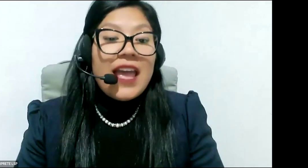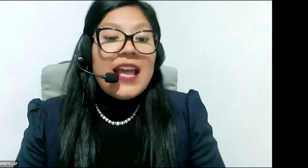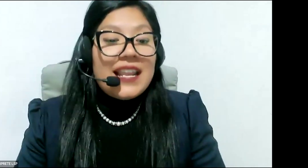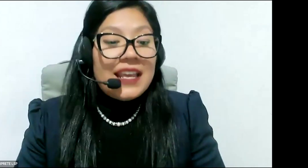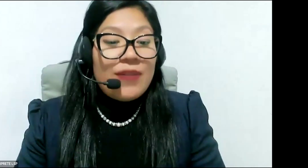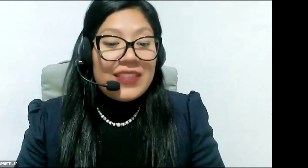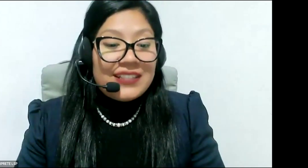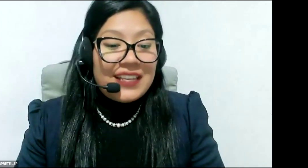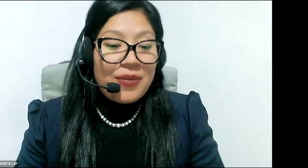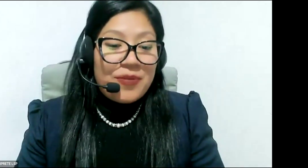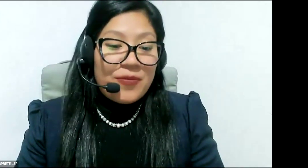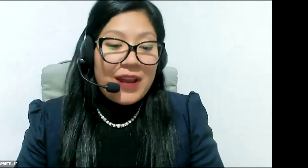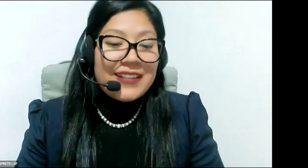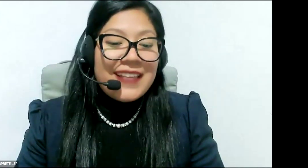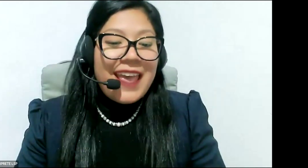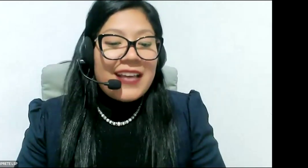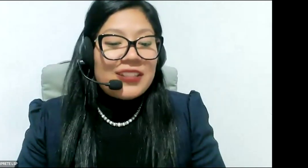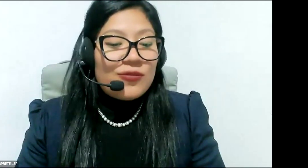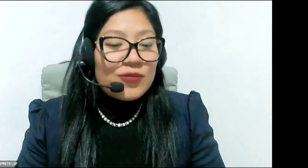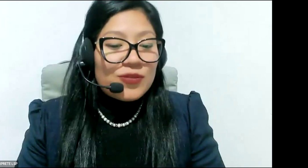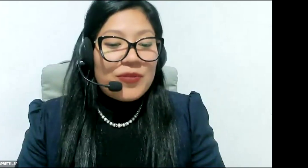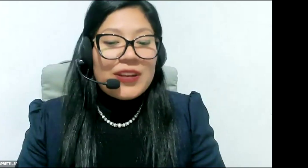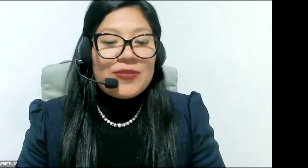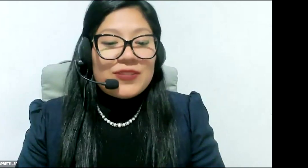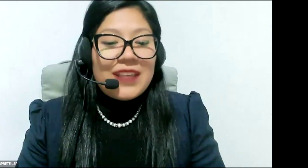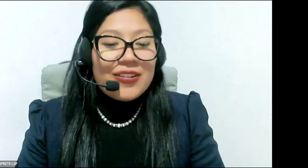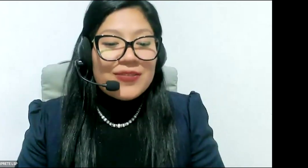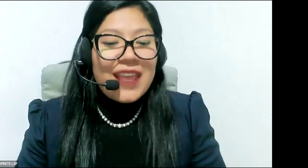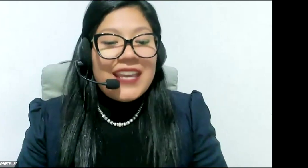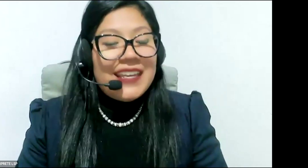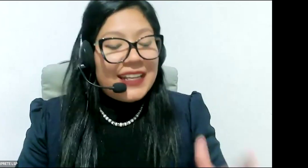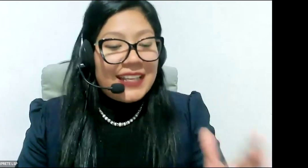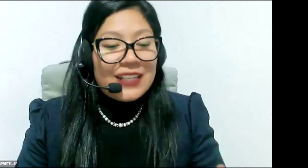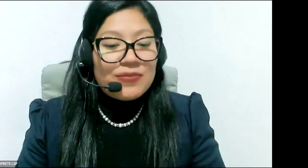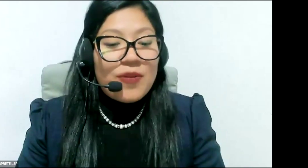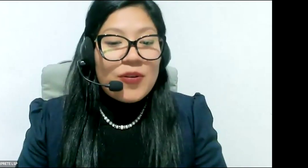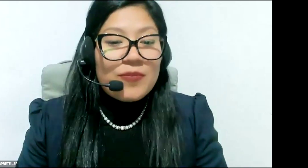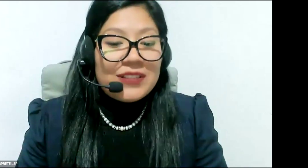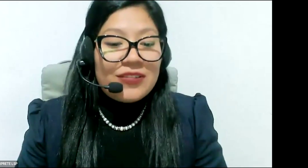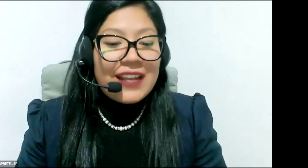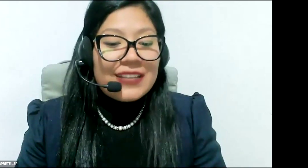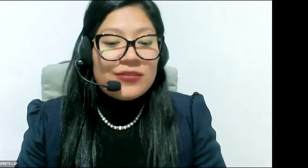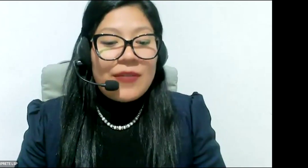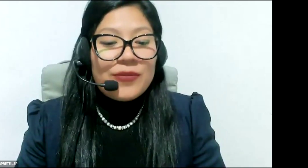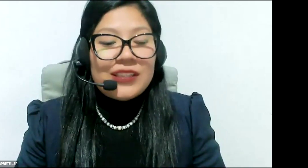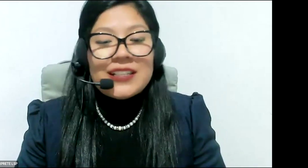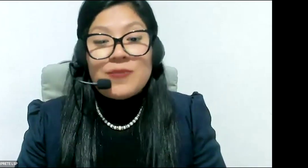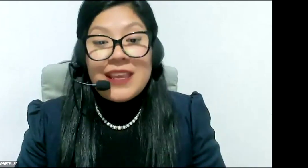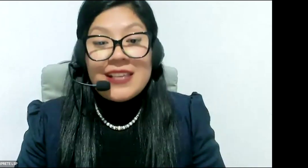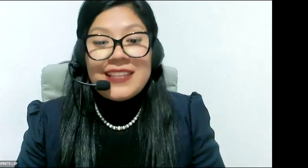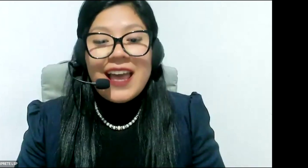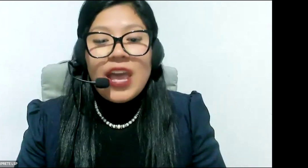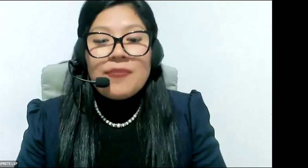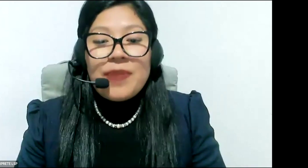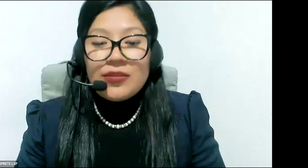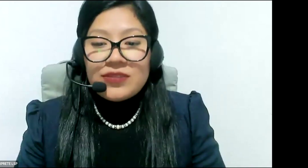inclusiva lengua de señas peruanas ha sido un gusto poder conocernos y gracias por mencionar que es una bonita